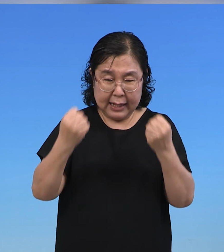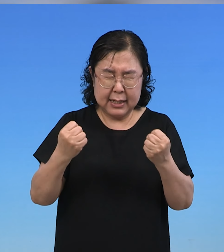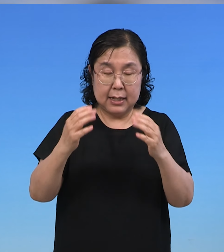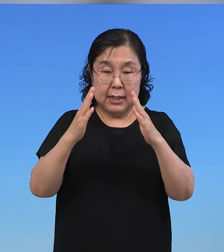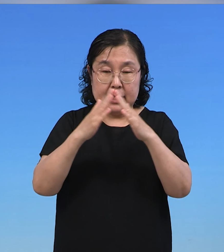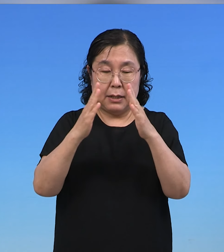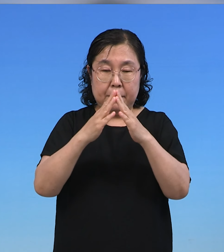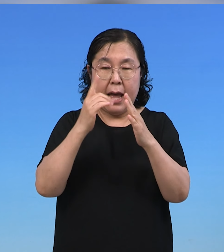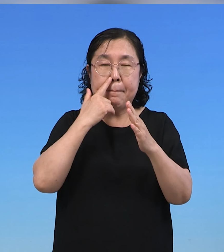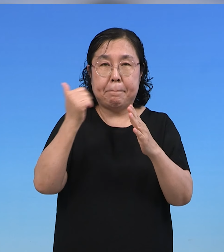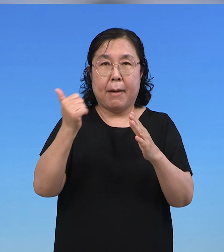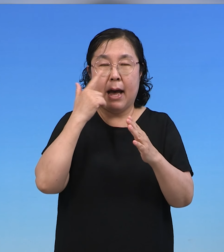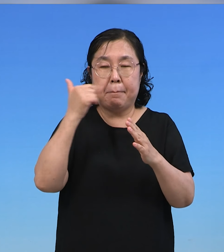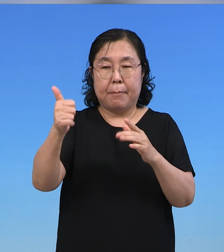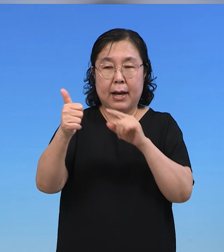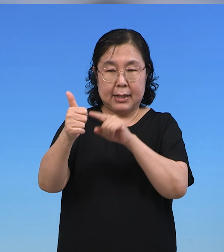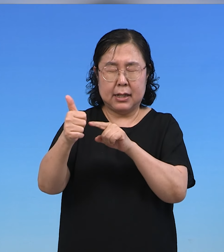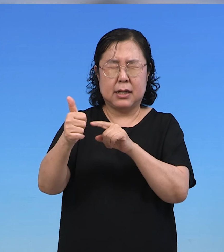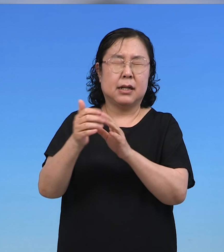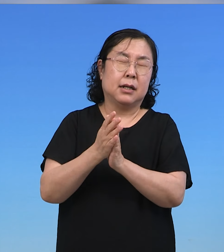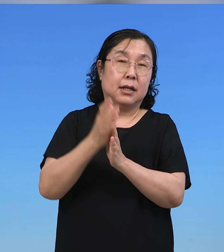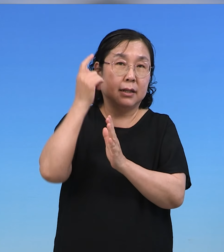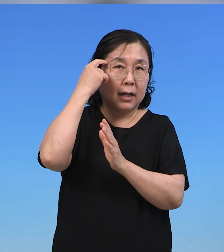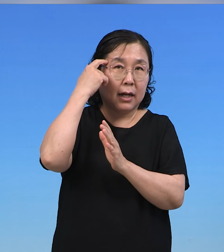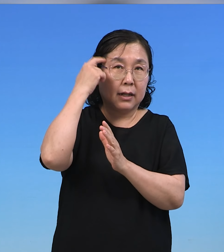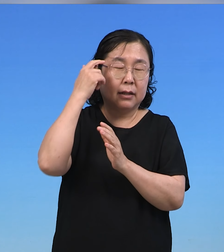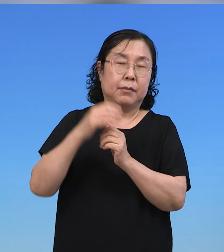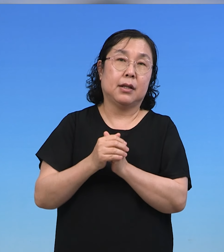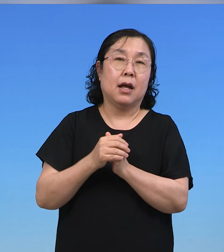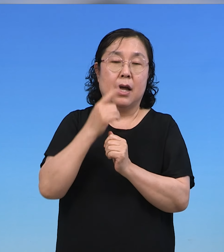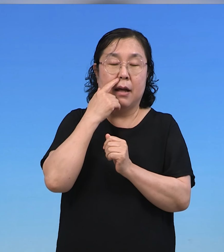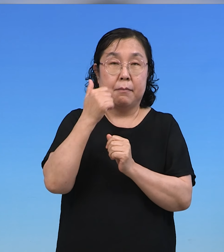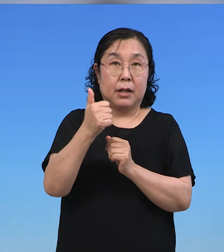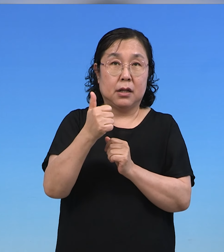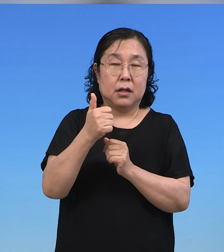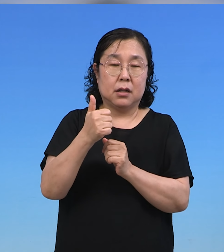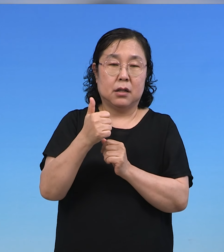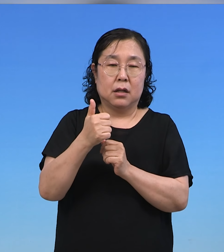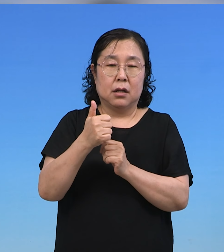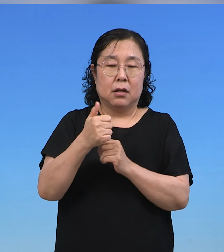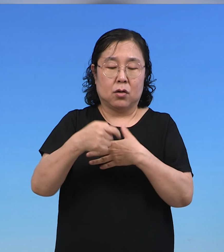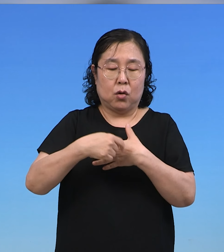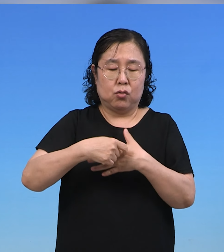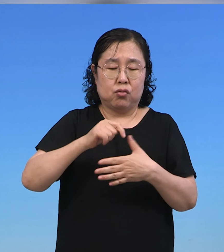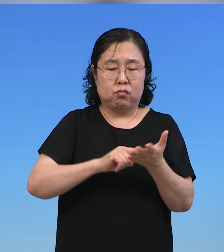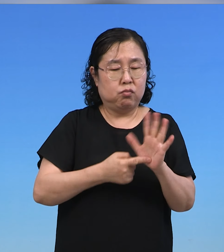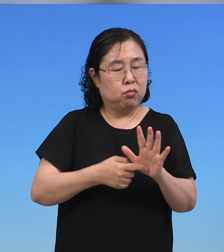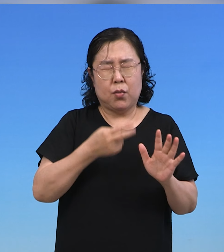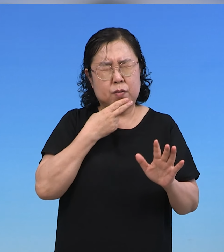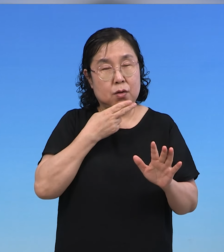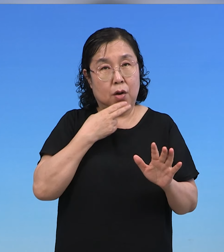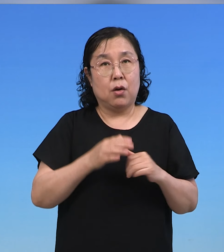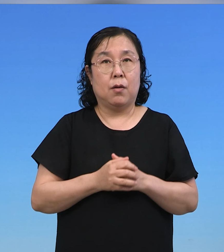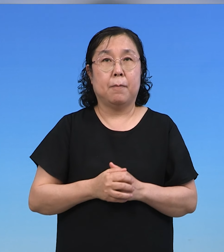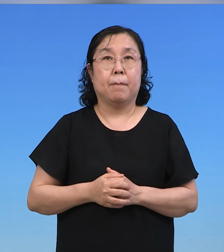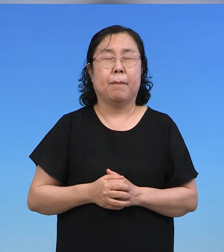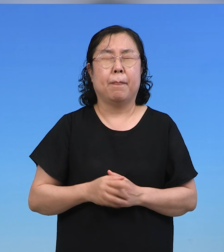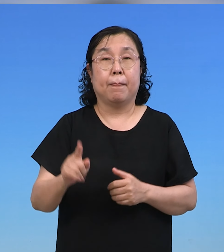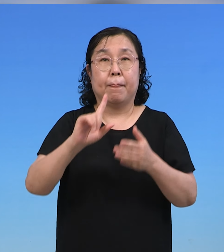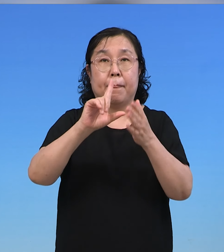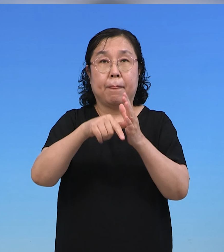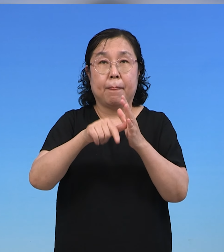가정을 지키기 위해서 우리 남자들은요 절대 내색 안 합니다. 내색하면 안 돼요. 이 시대가 팍스